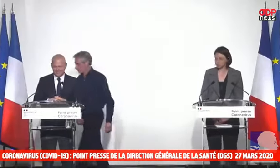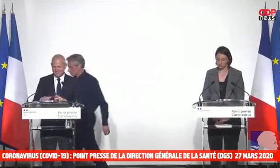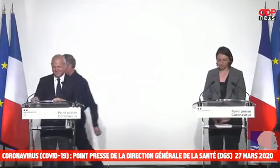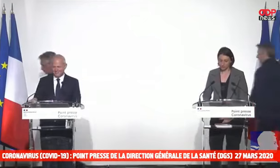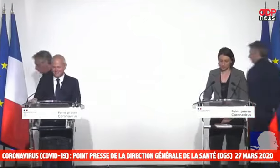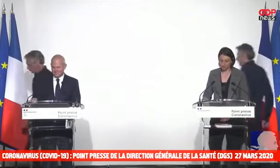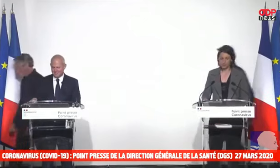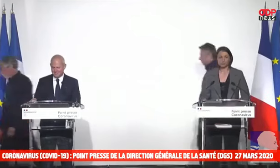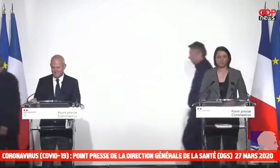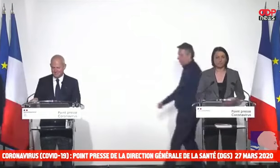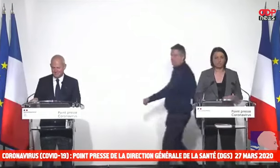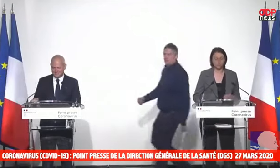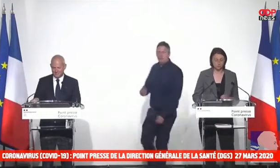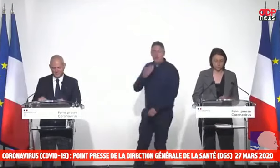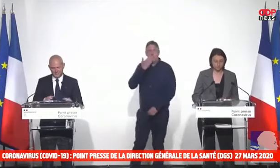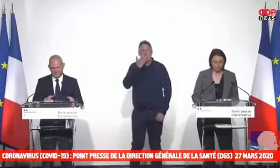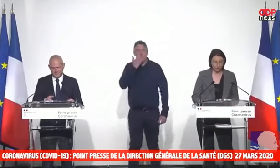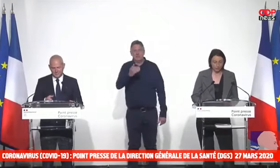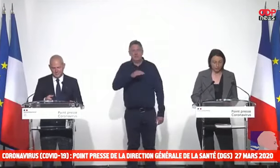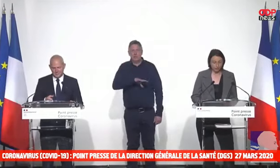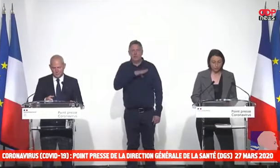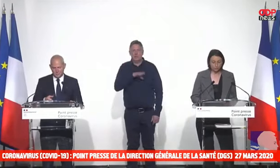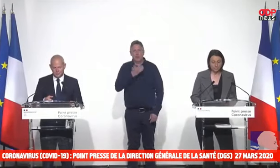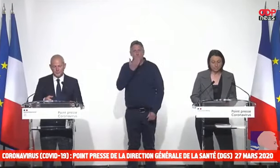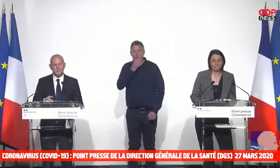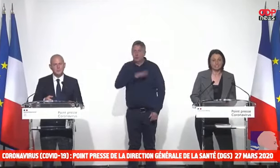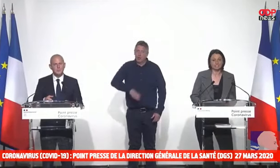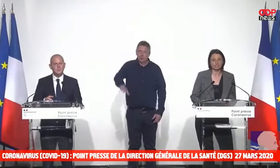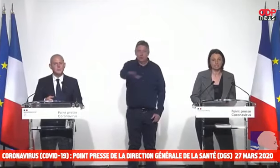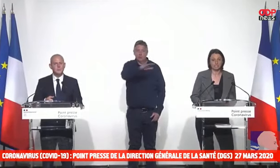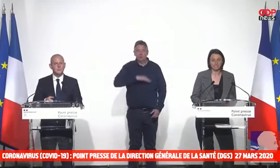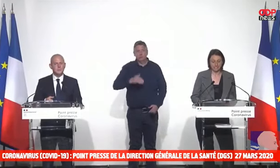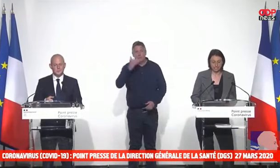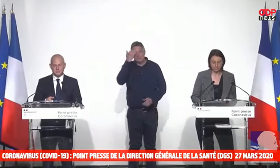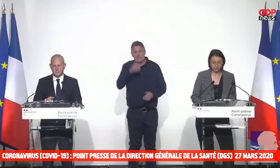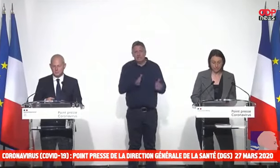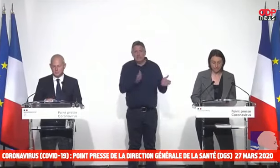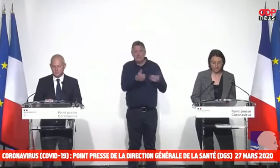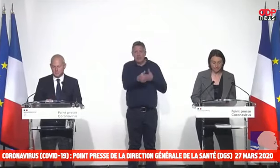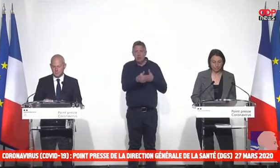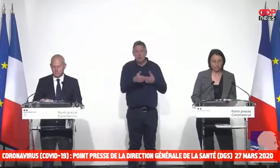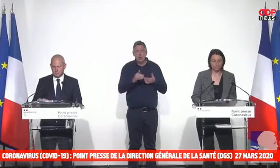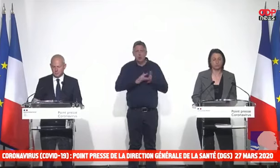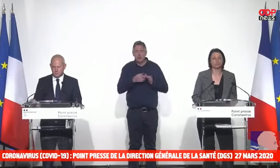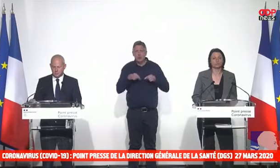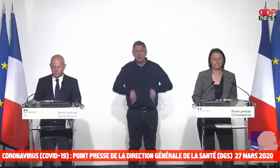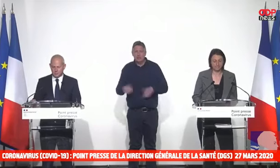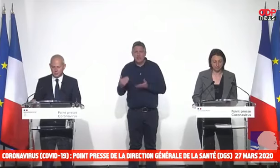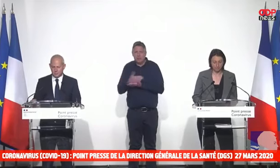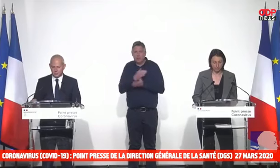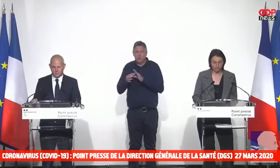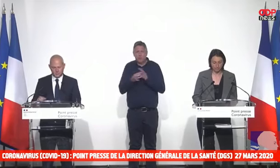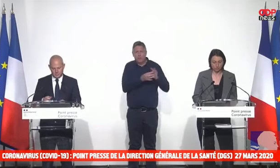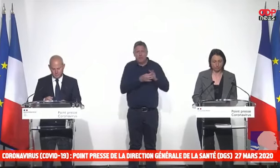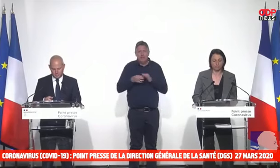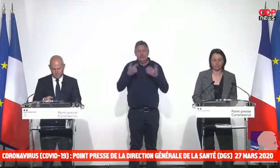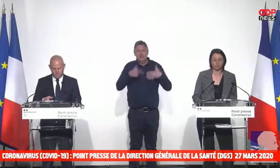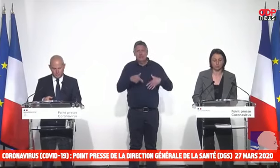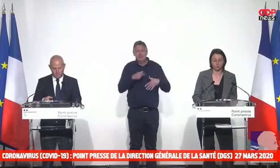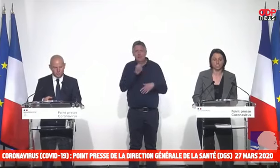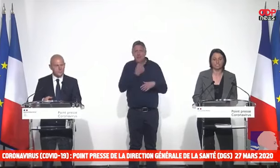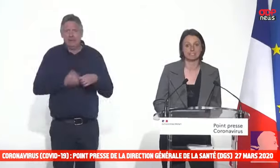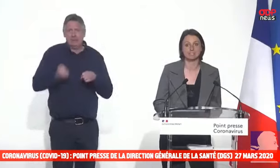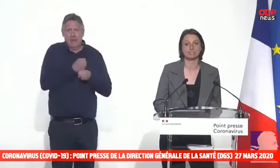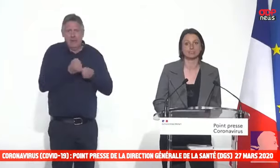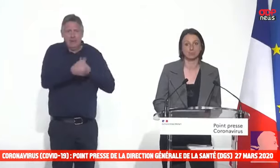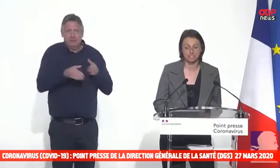Merci, professeur. Bonjour à tous. Comme vous le savez, la cellule interministérielle de crise est en place depuis le 17 mars maintenant, afin de